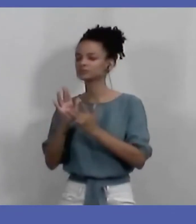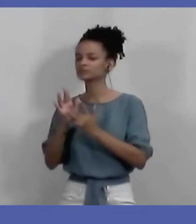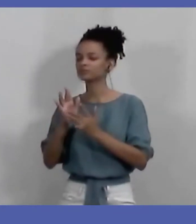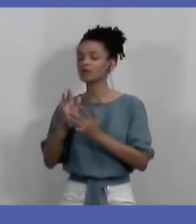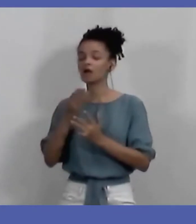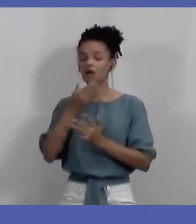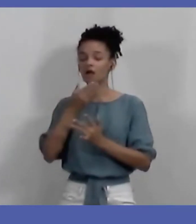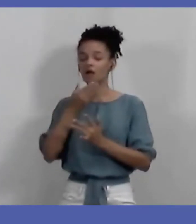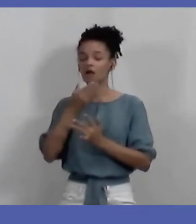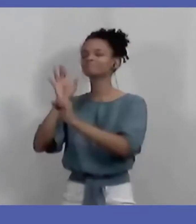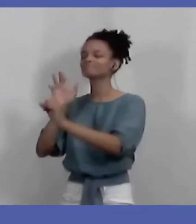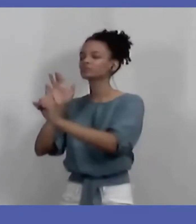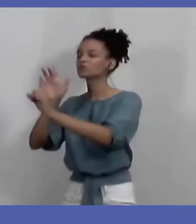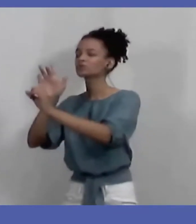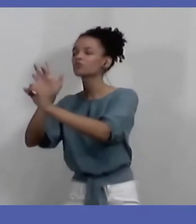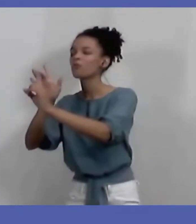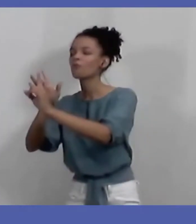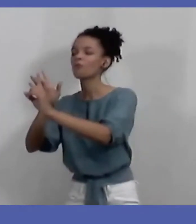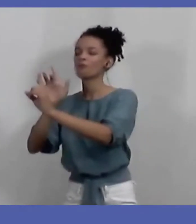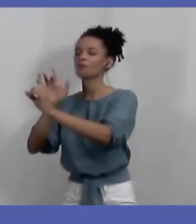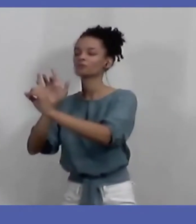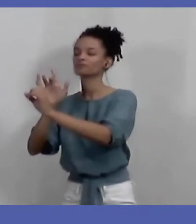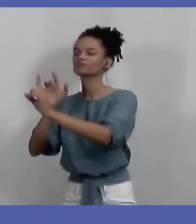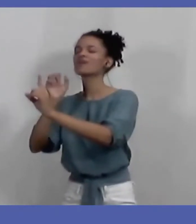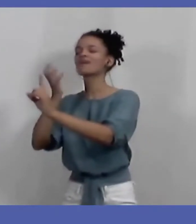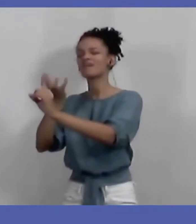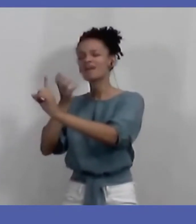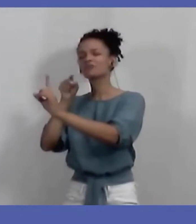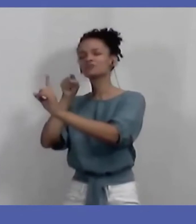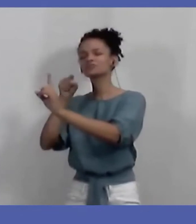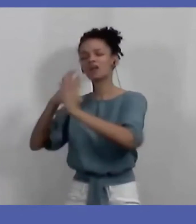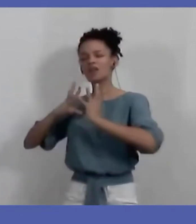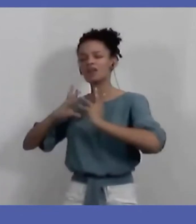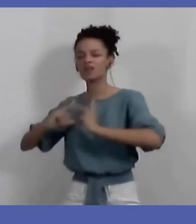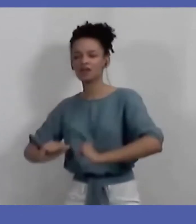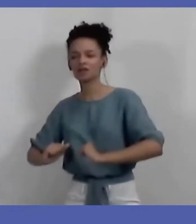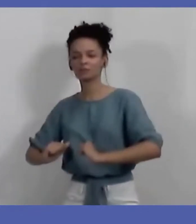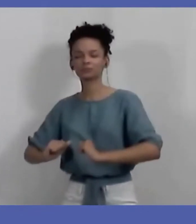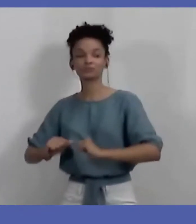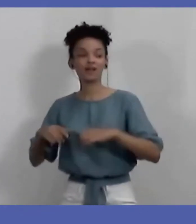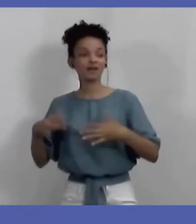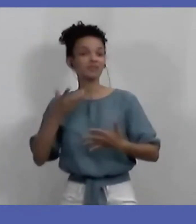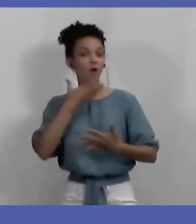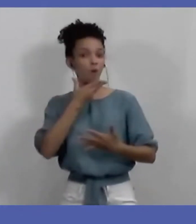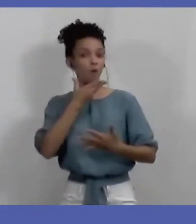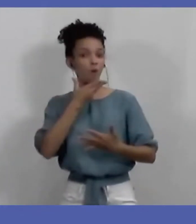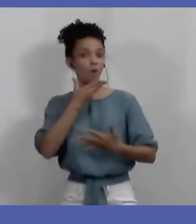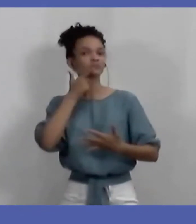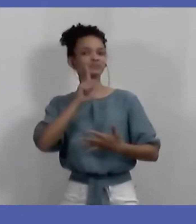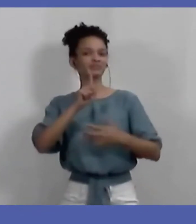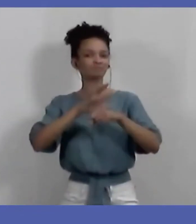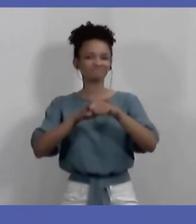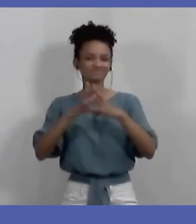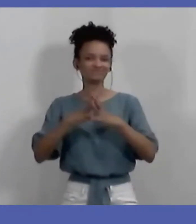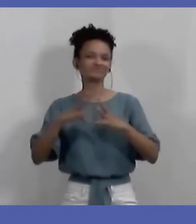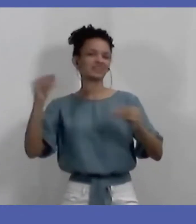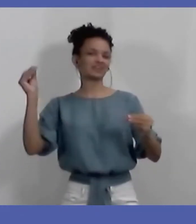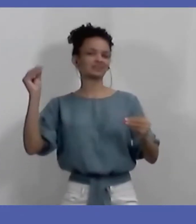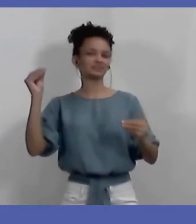quero, fica limpo. E no mesmo instante lhe desapareceu a lepra e ficou